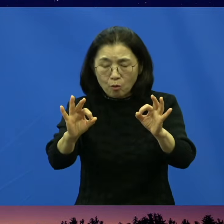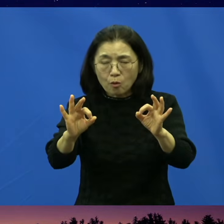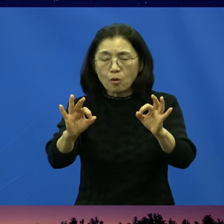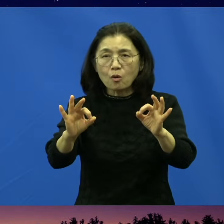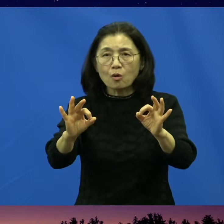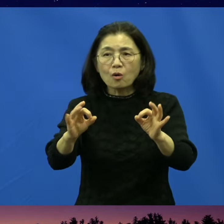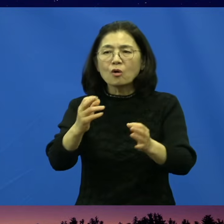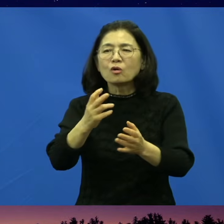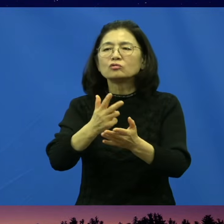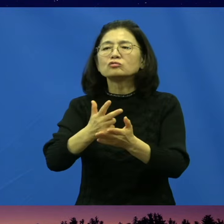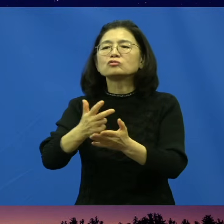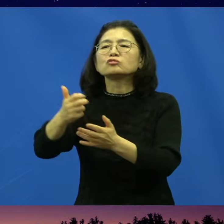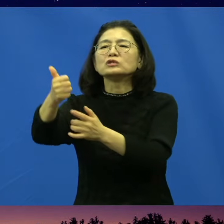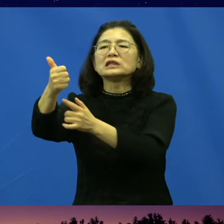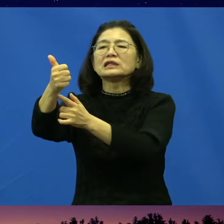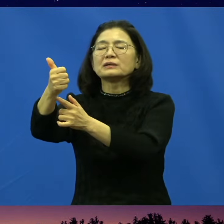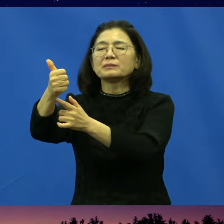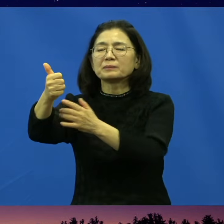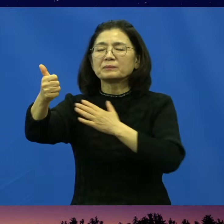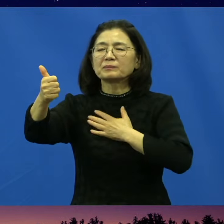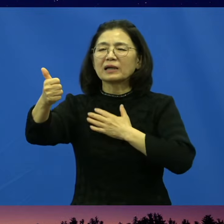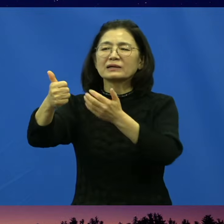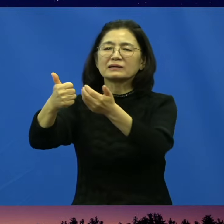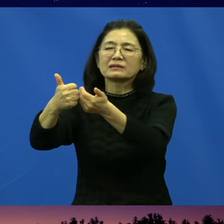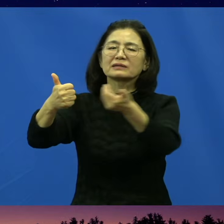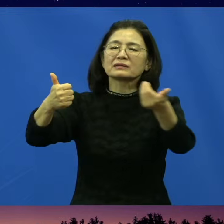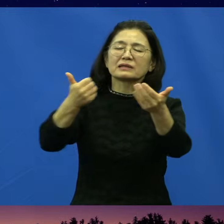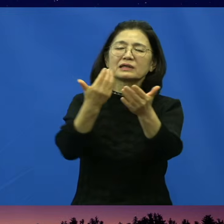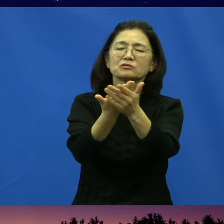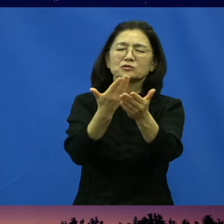주님, 나를 떠나시옵소서, 나는 죄인입니다라고 고백하였죠.